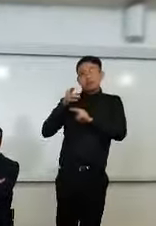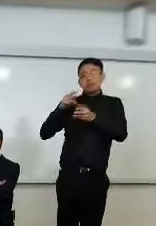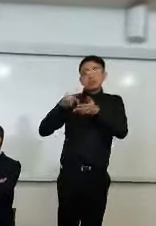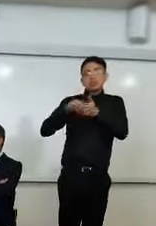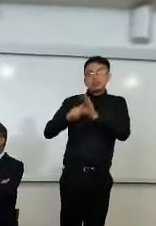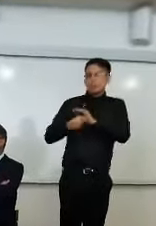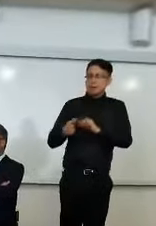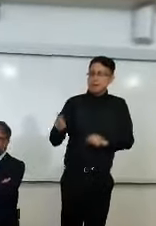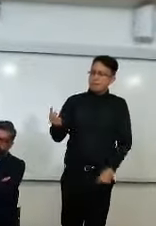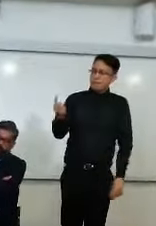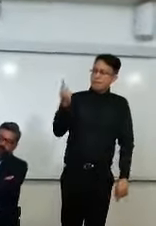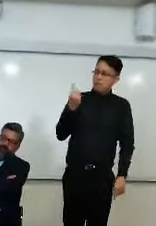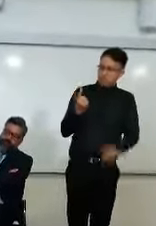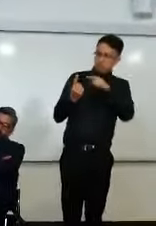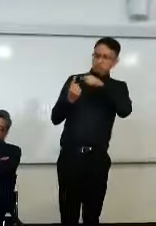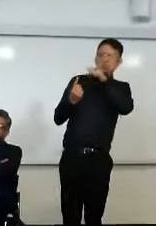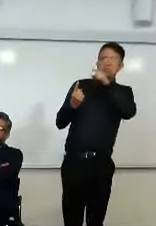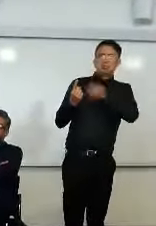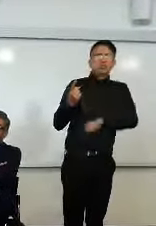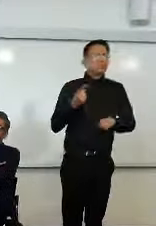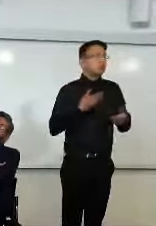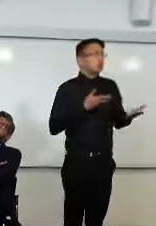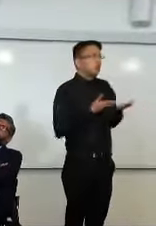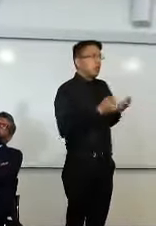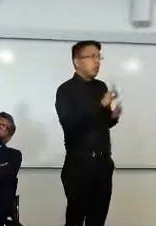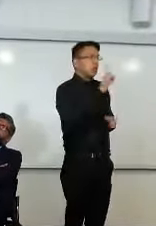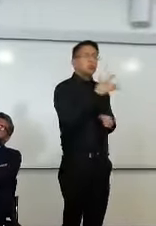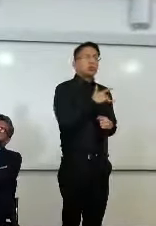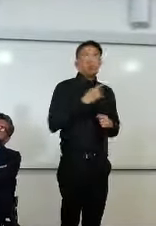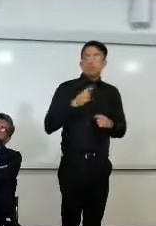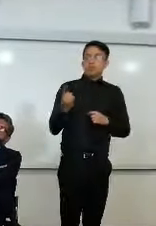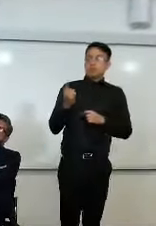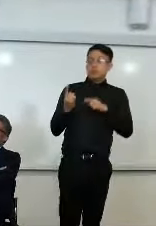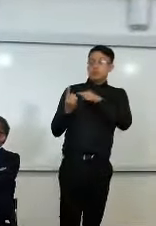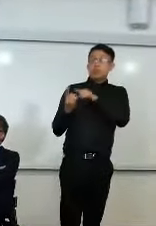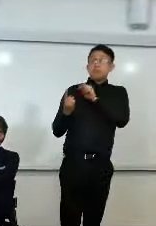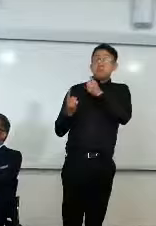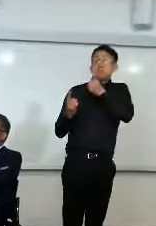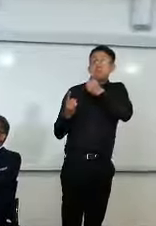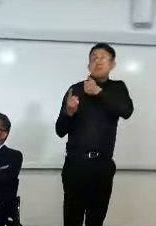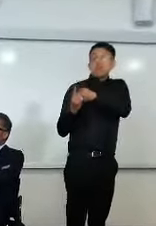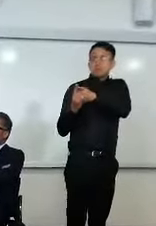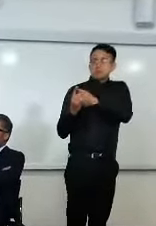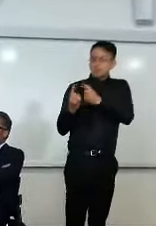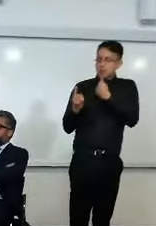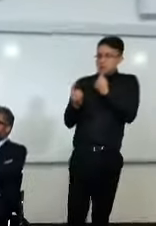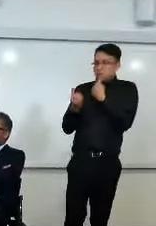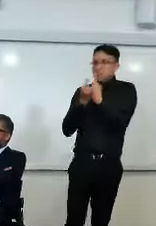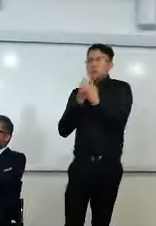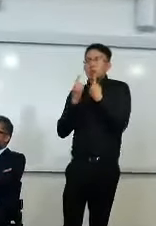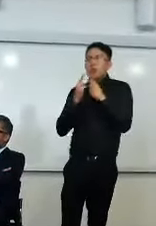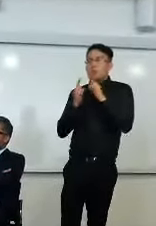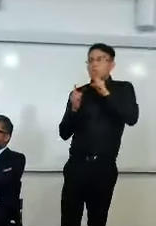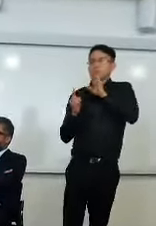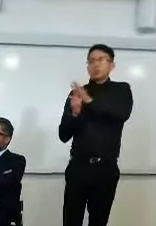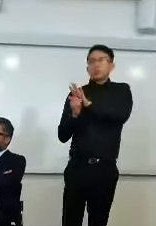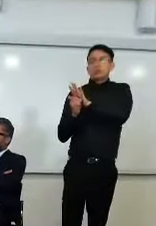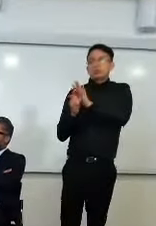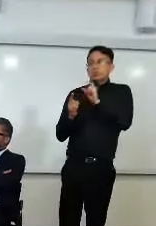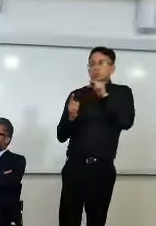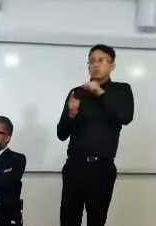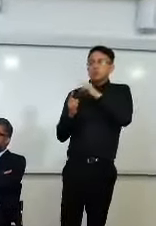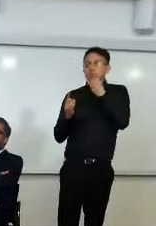cuando venga a solicitar un servicio de salud, usted, mi diálogo directo es con usted, con su